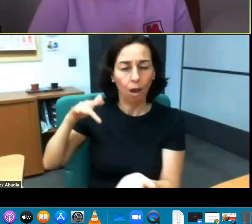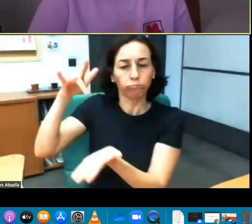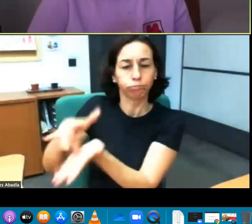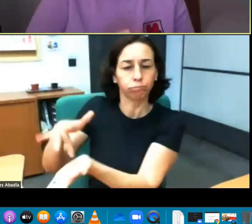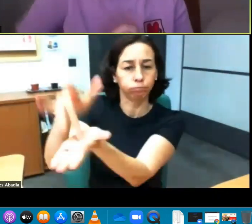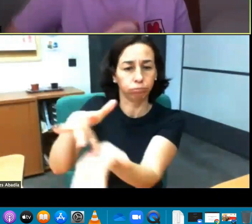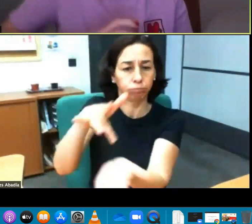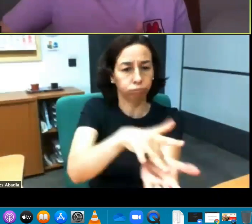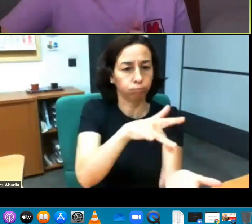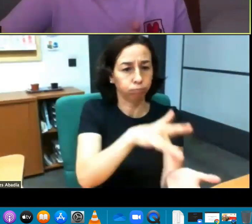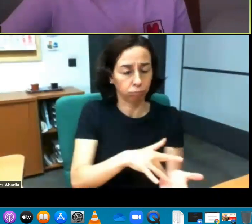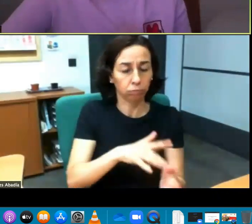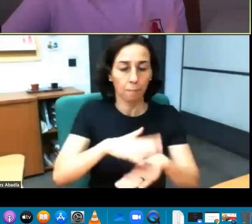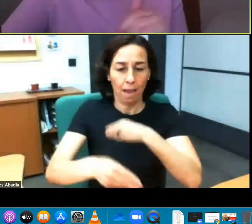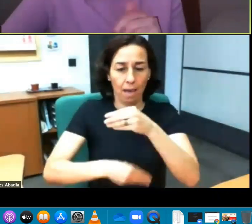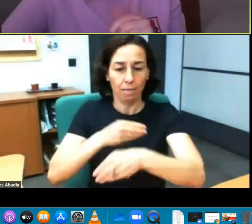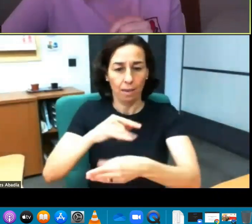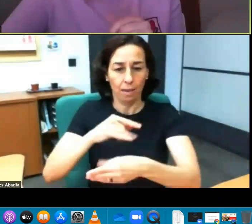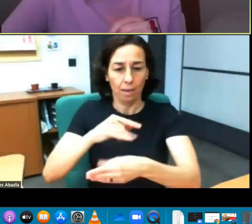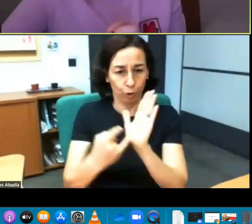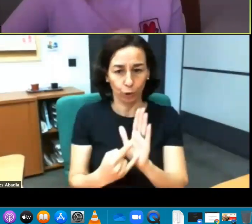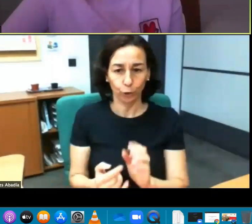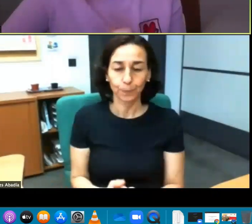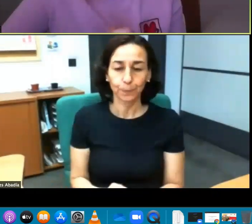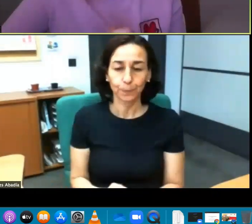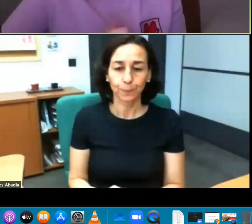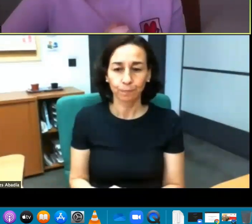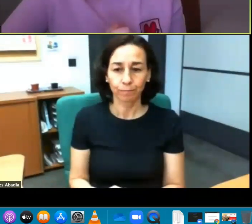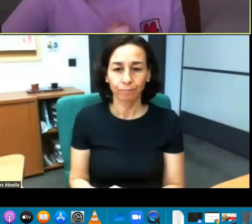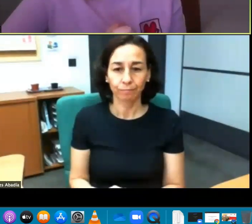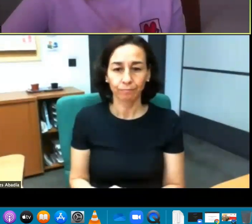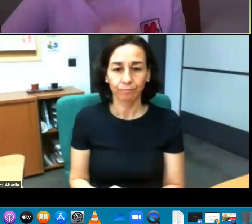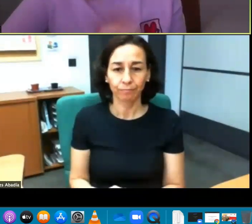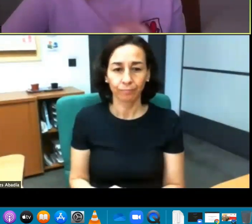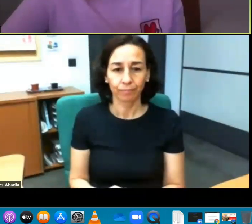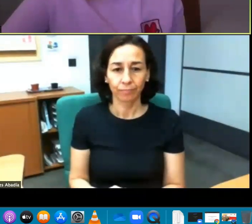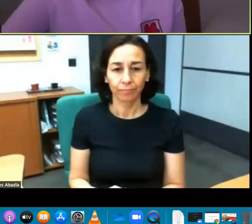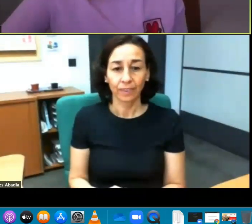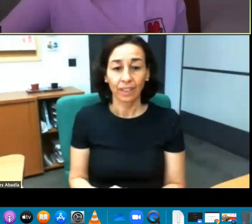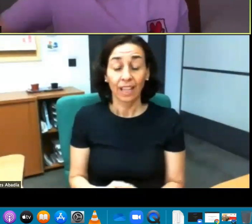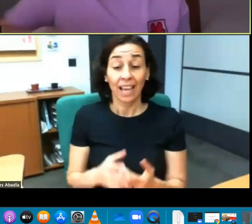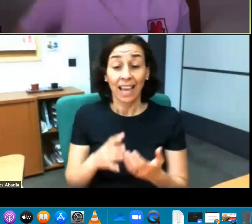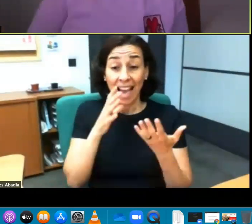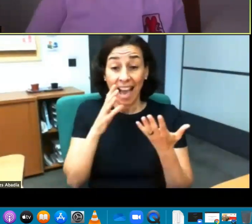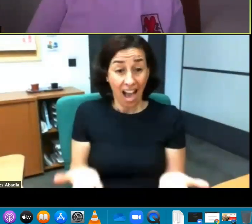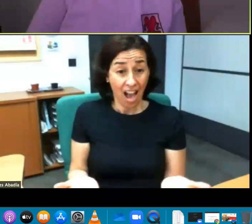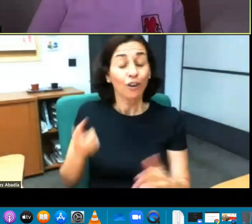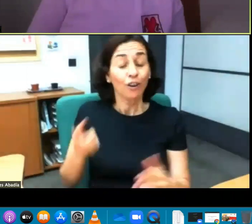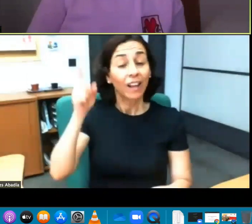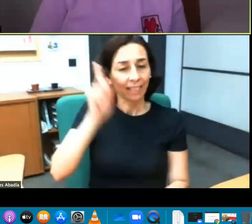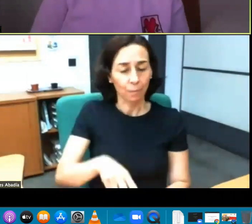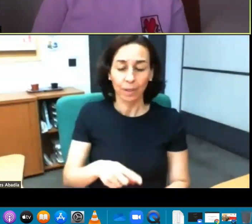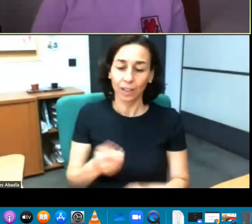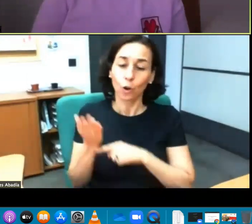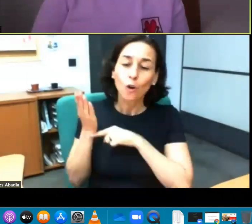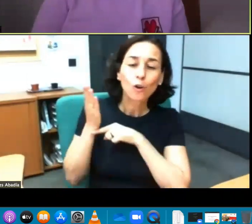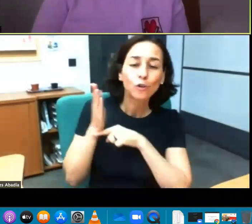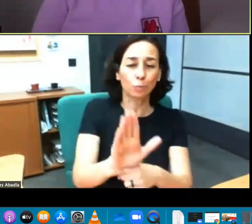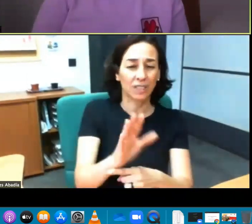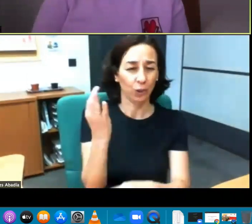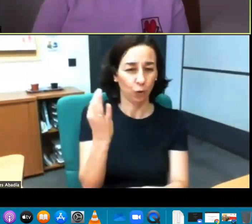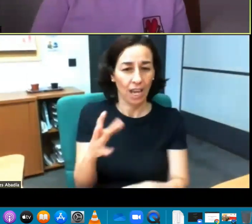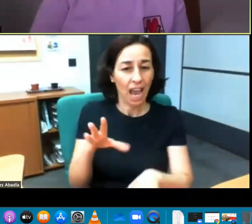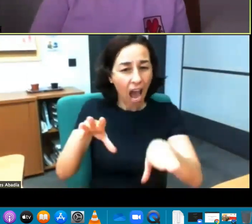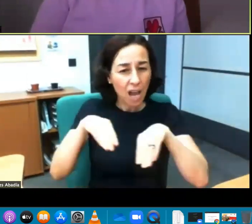este proyecto. A continuación, os presento Asumir un reto poco frecuente, que como os comentaba es